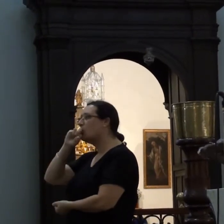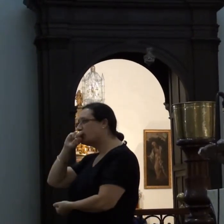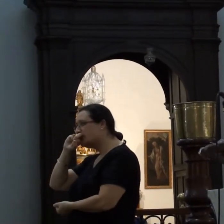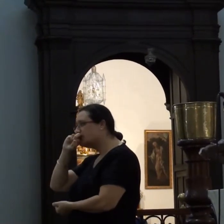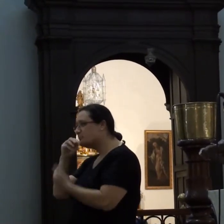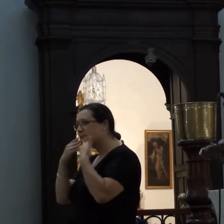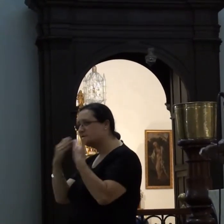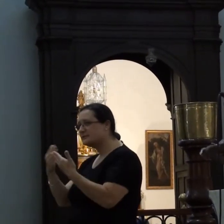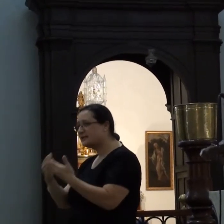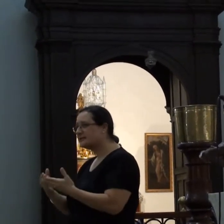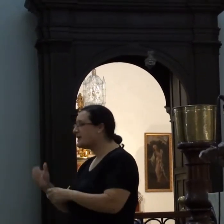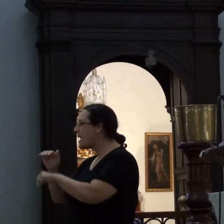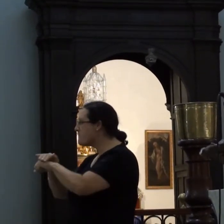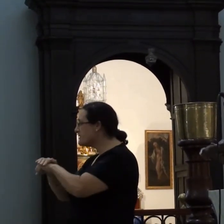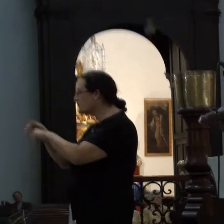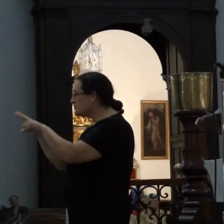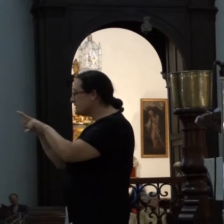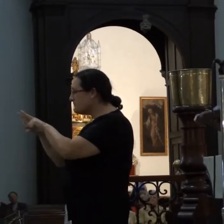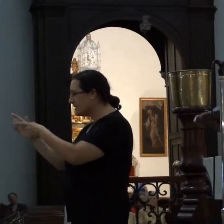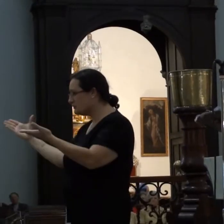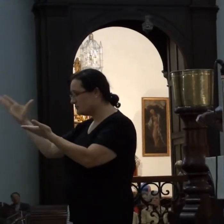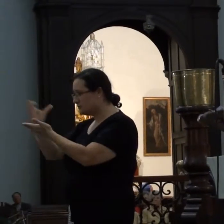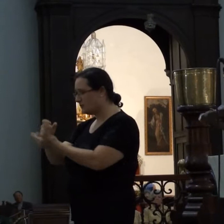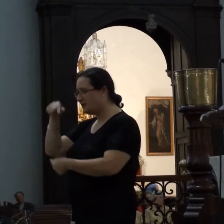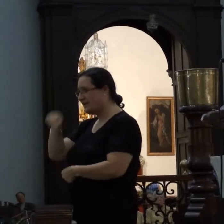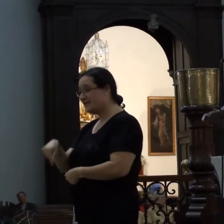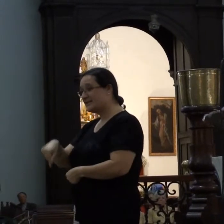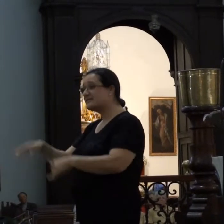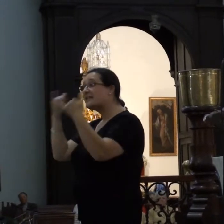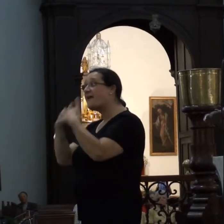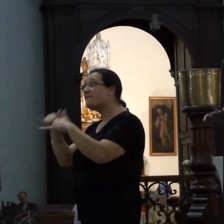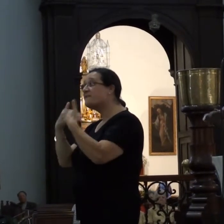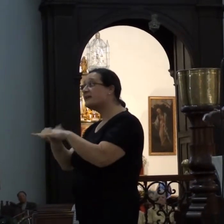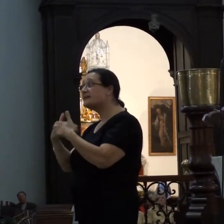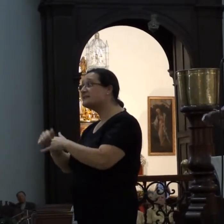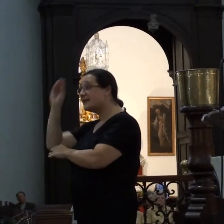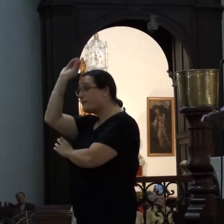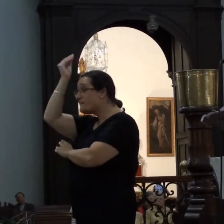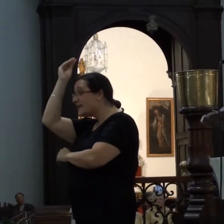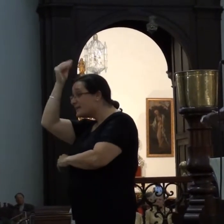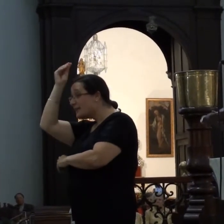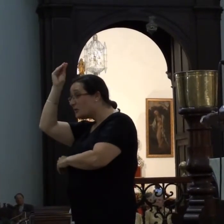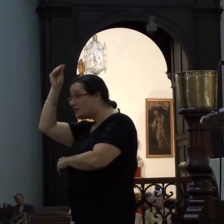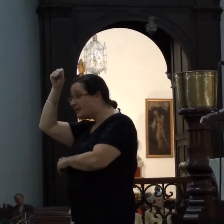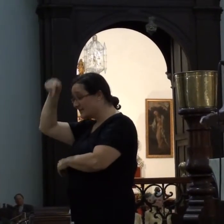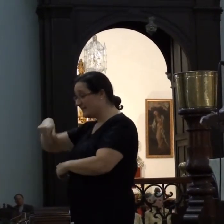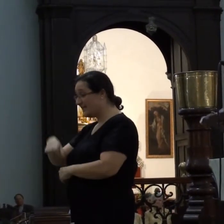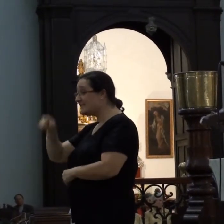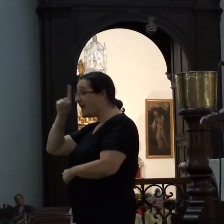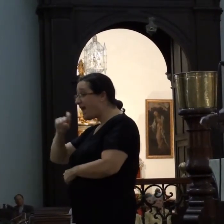amigo y hermano Todo en esta fiesta de Pentecostés del presente año litúrgico